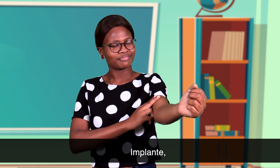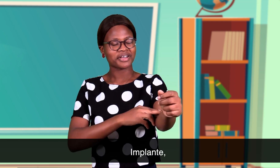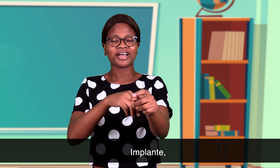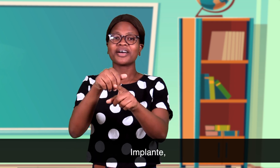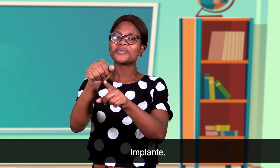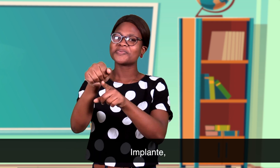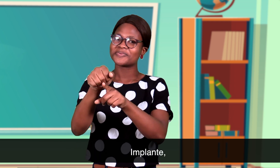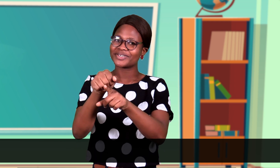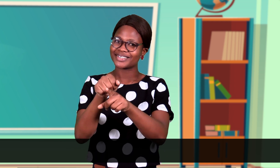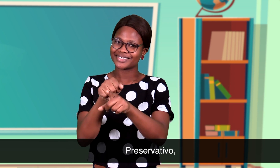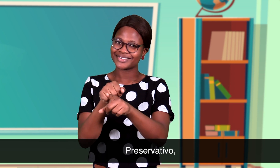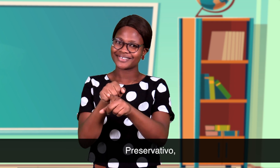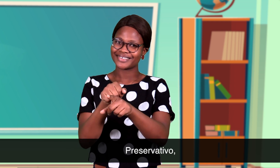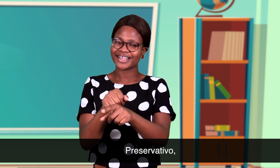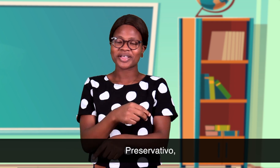Implante.